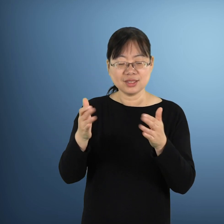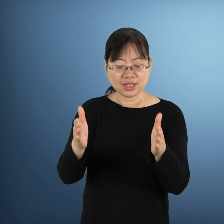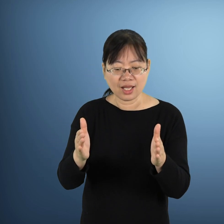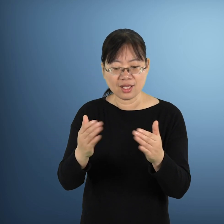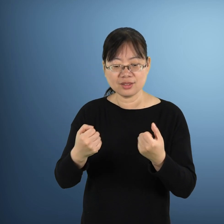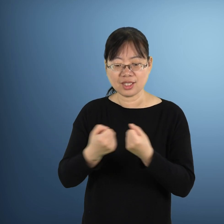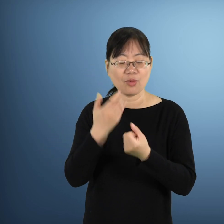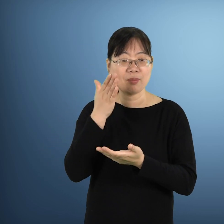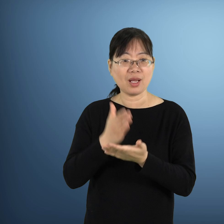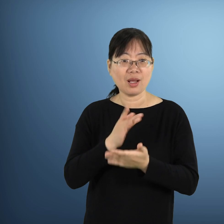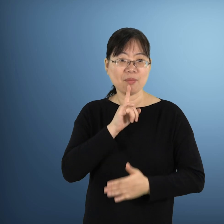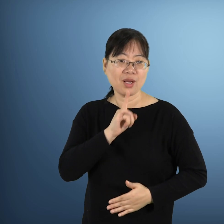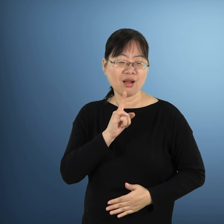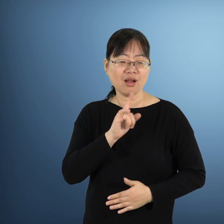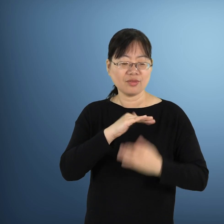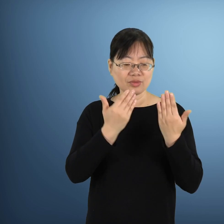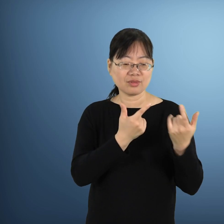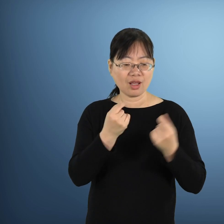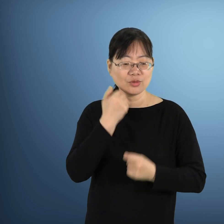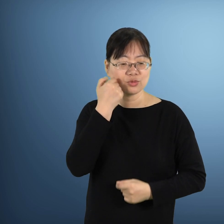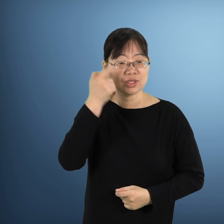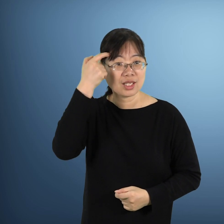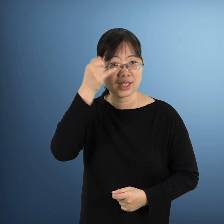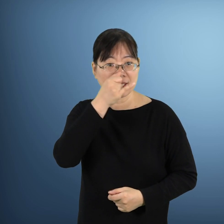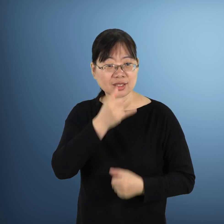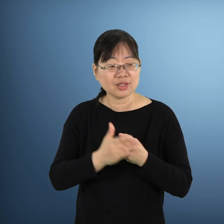안 된다. 다 누구를 생각해서?